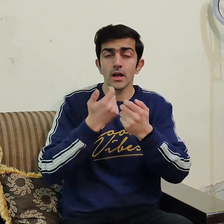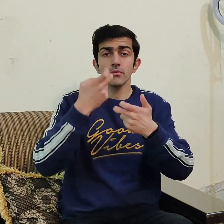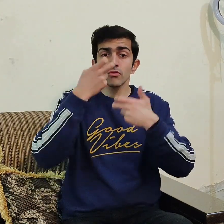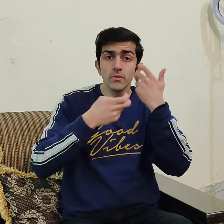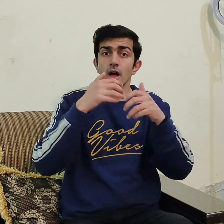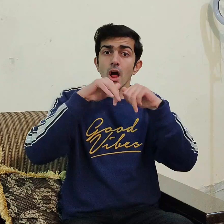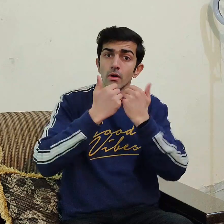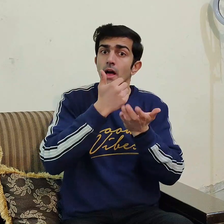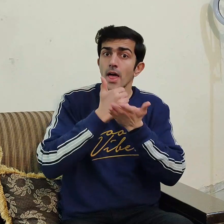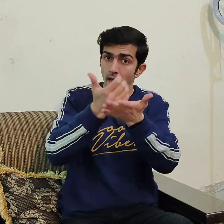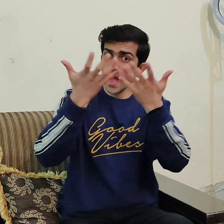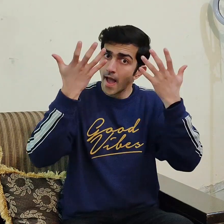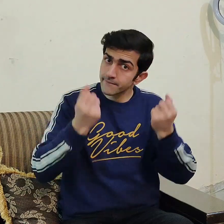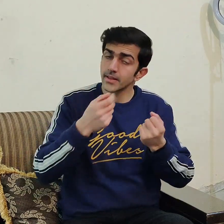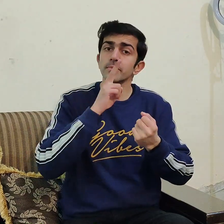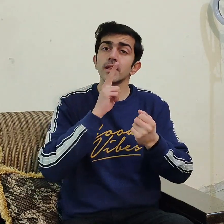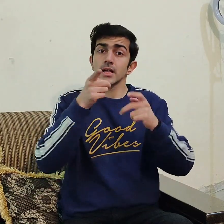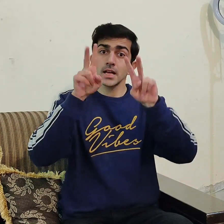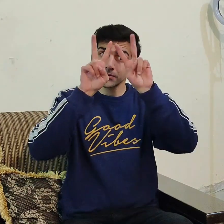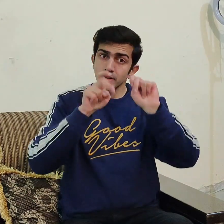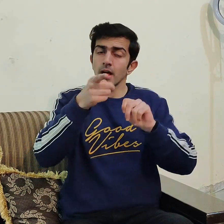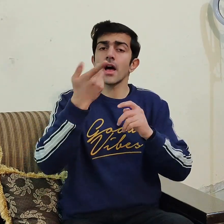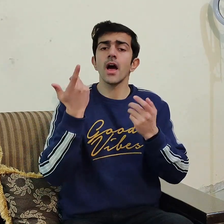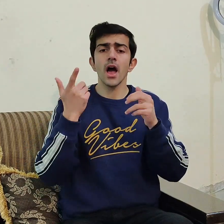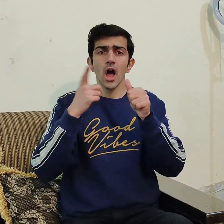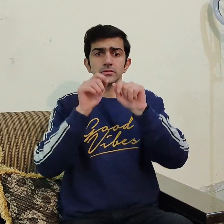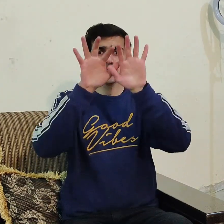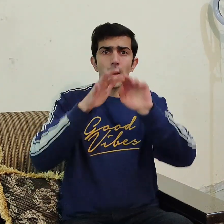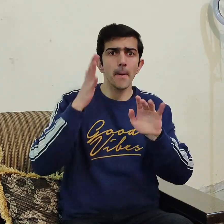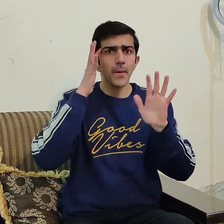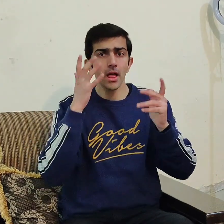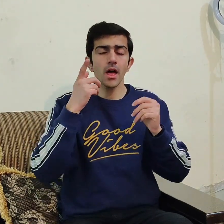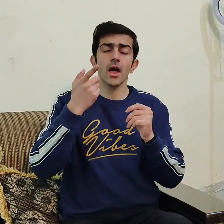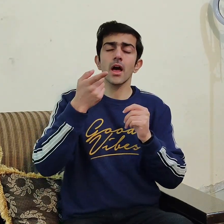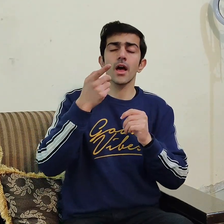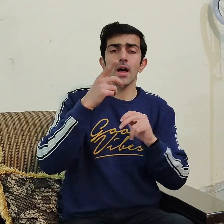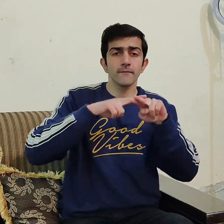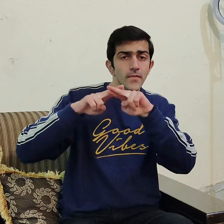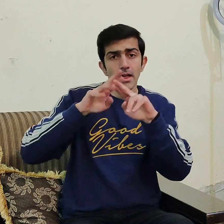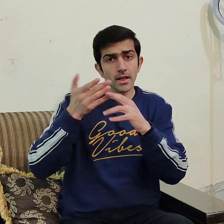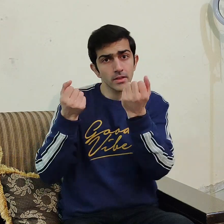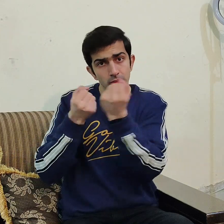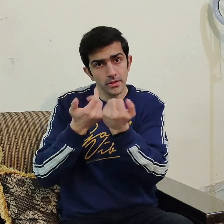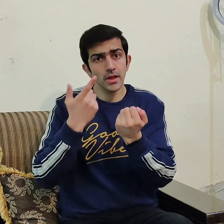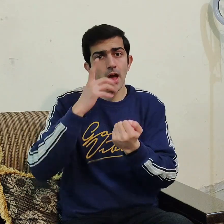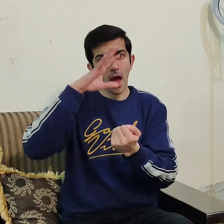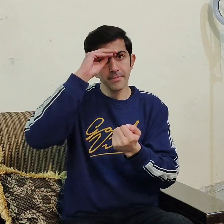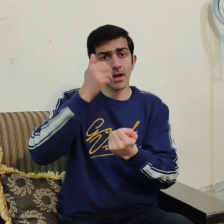ईमेल करें, वो आपको सपोर्ट करेंगे। और किस तरह हेल्प ले सकते हैं आप देखें ज़रा, अपने बारे में बताएं, अपने इशू के बारे में बताएं, अपनी फैमिली